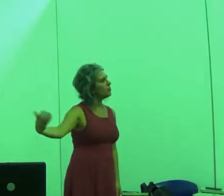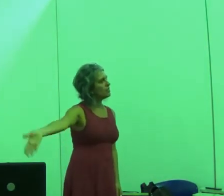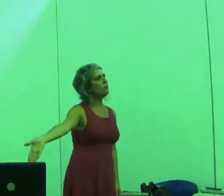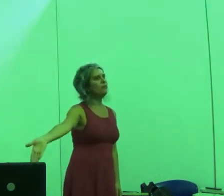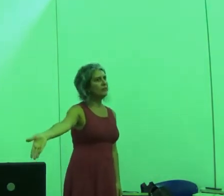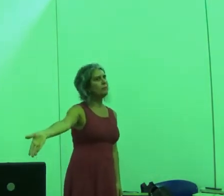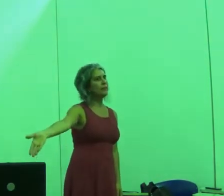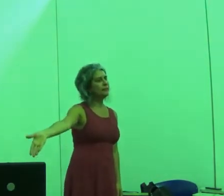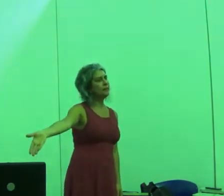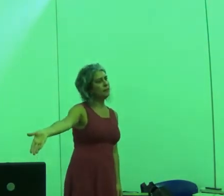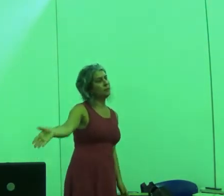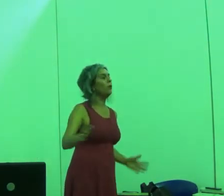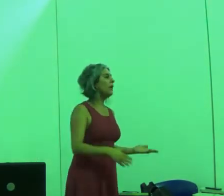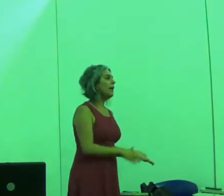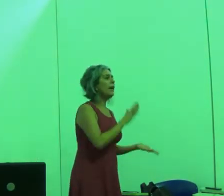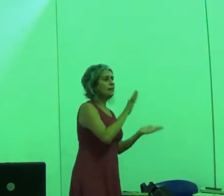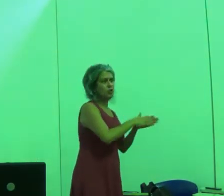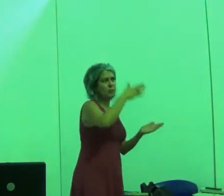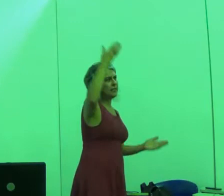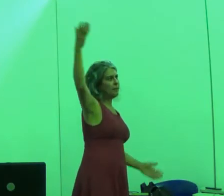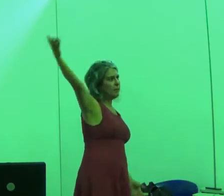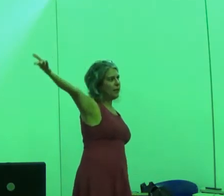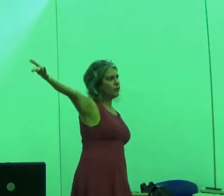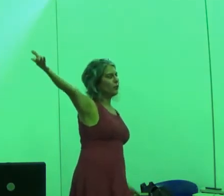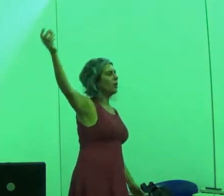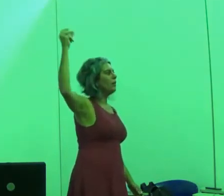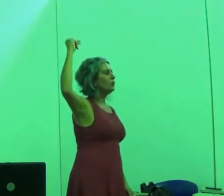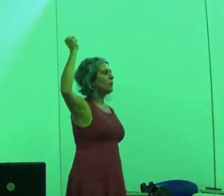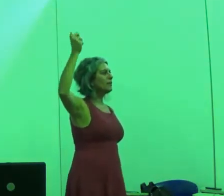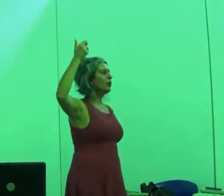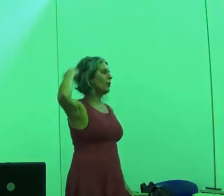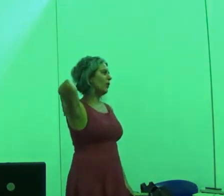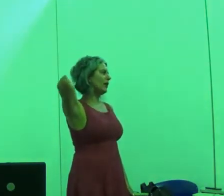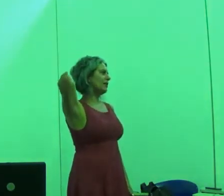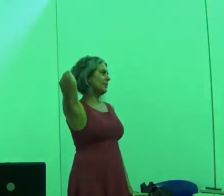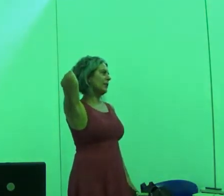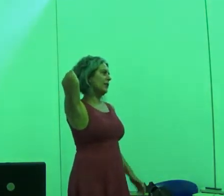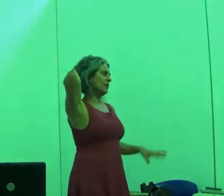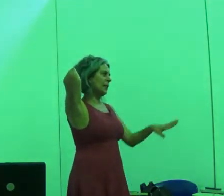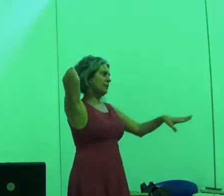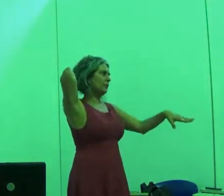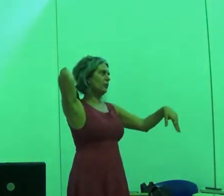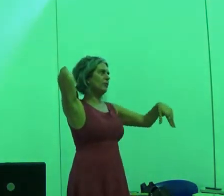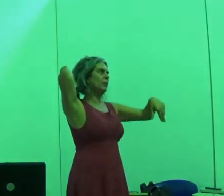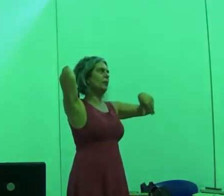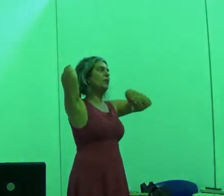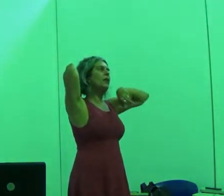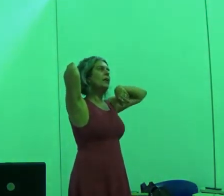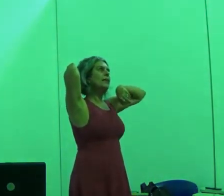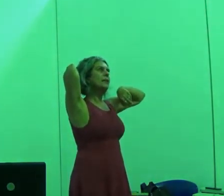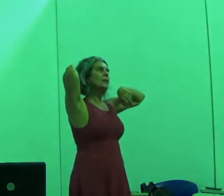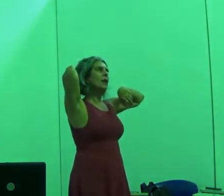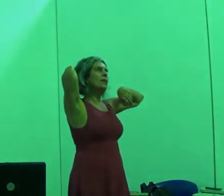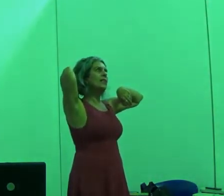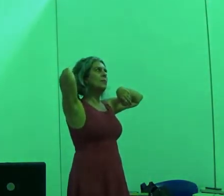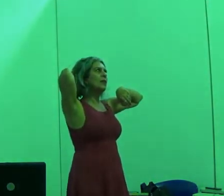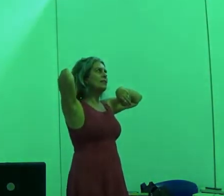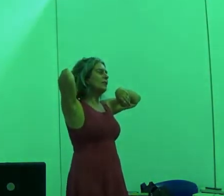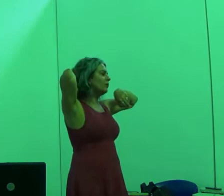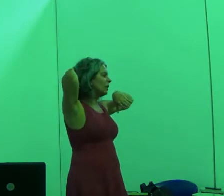se mover também para esse campo. E de passar para a média. Estou pensando numa colega que sempre dá um exemplo, que sempre dá um exemplo que é assim, do tanto